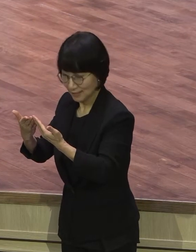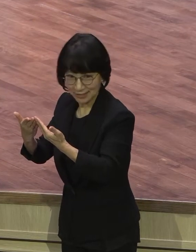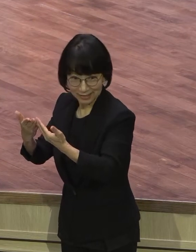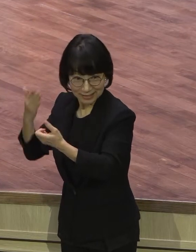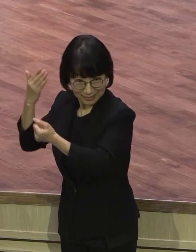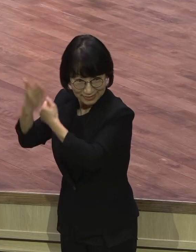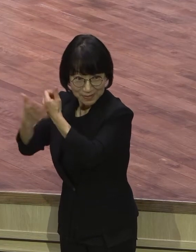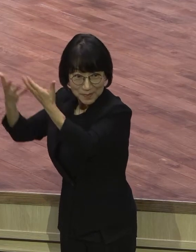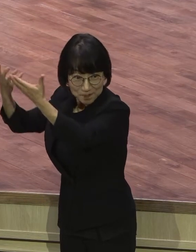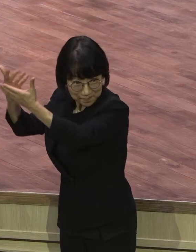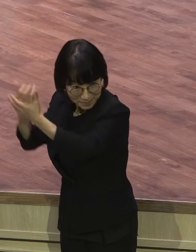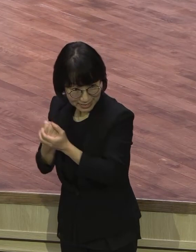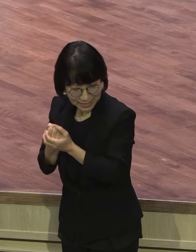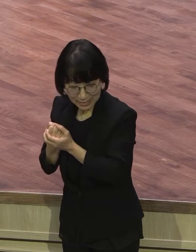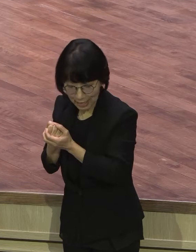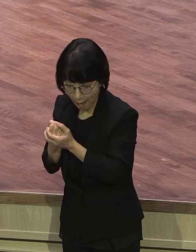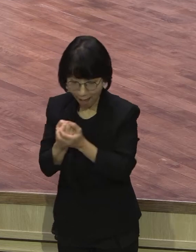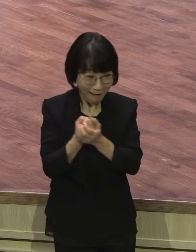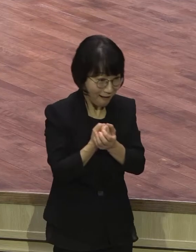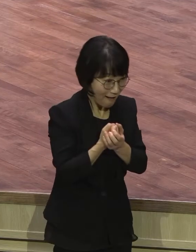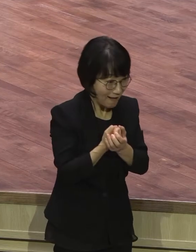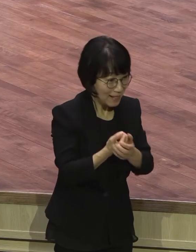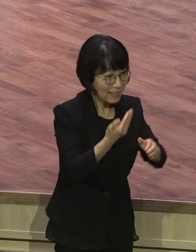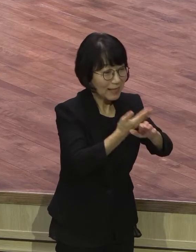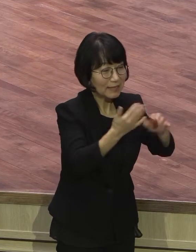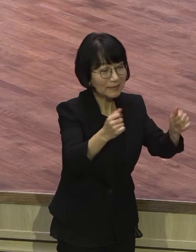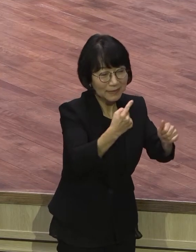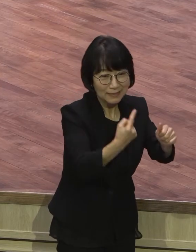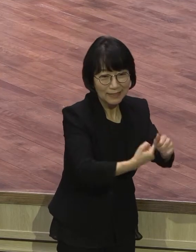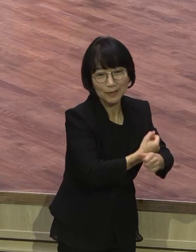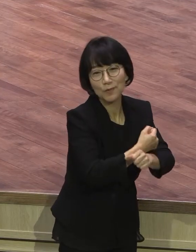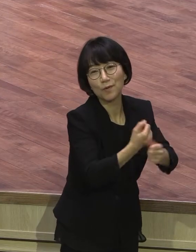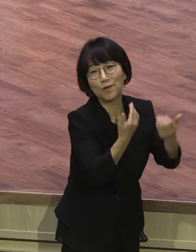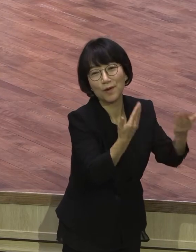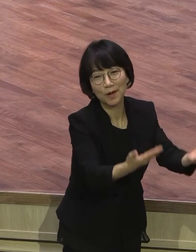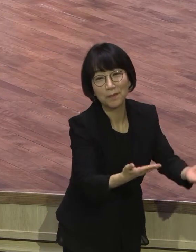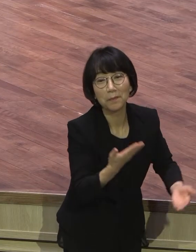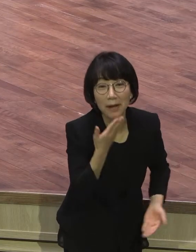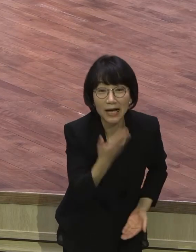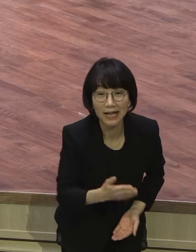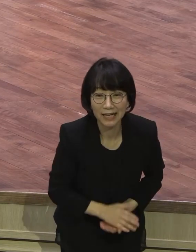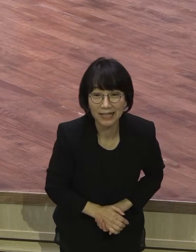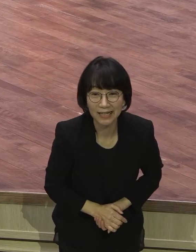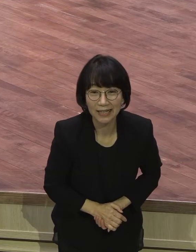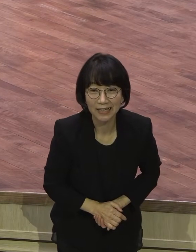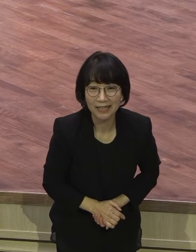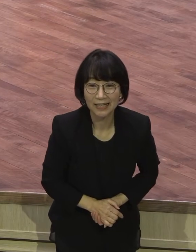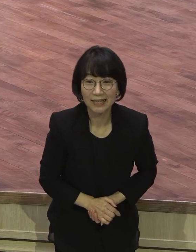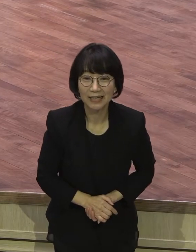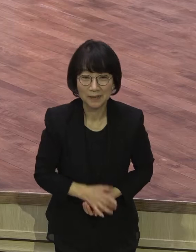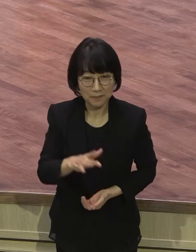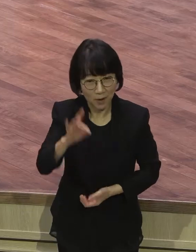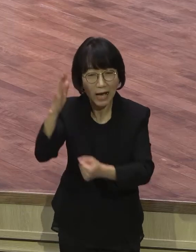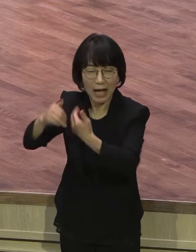사죄를 받았기 때문에 다른 사람도 용서해야 하는 삶의 자리로 나가야 된다.